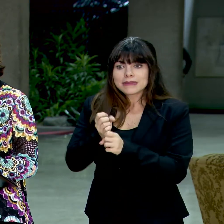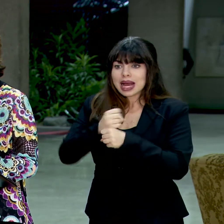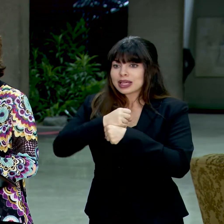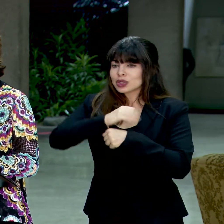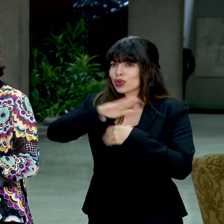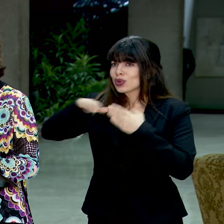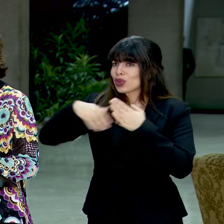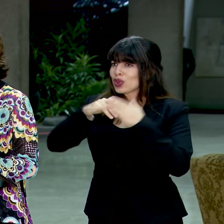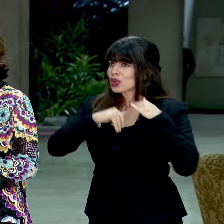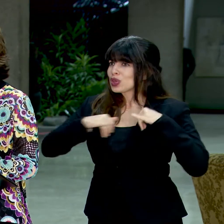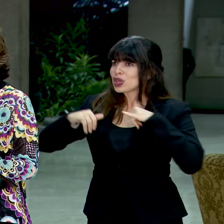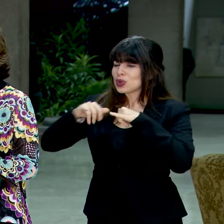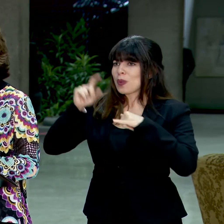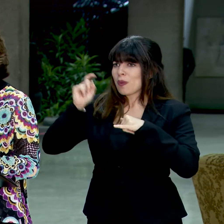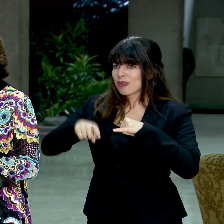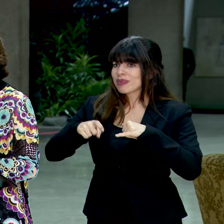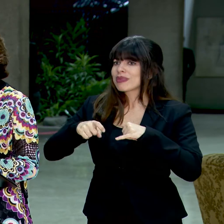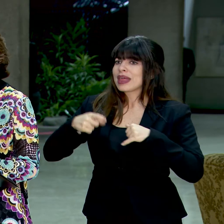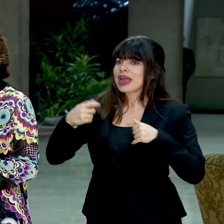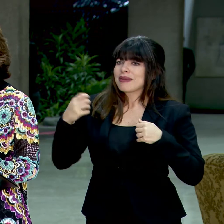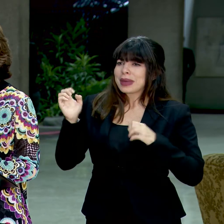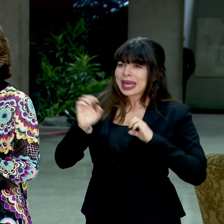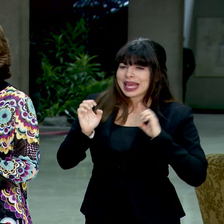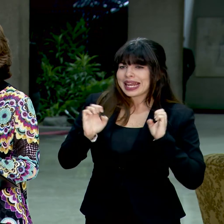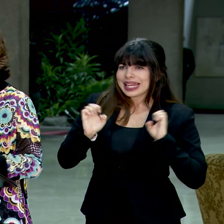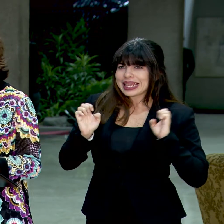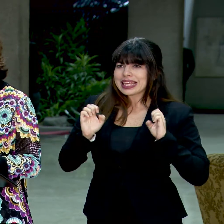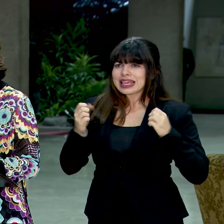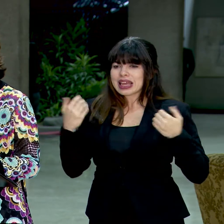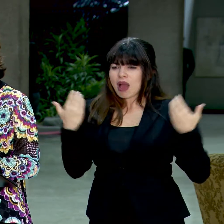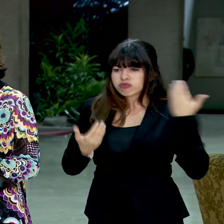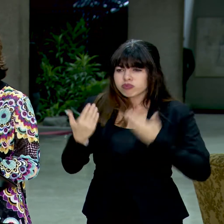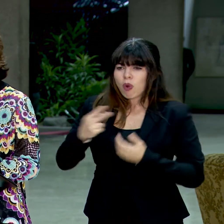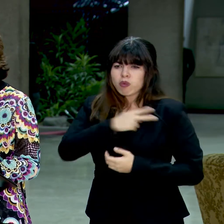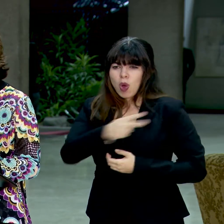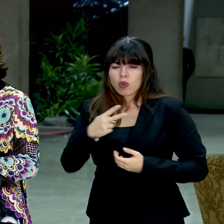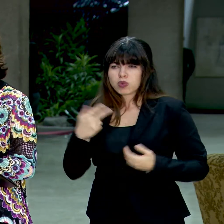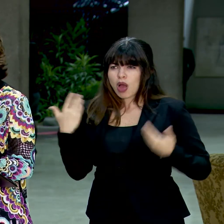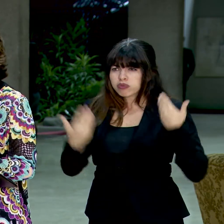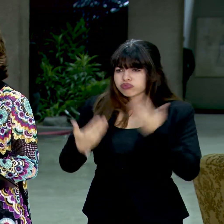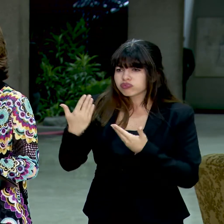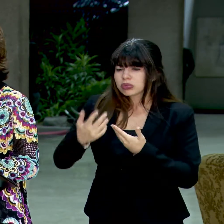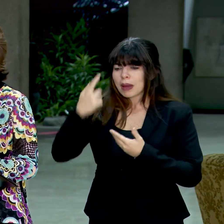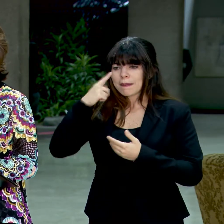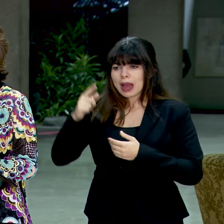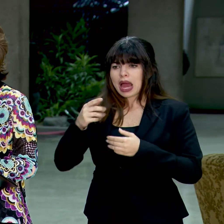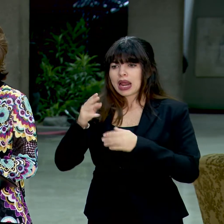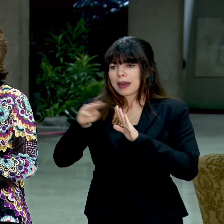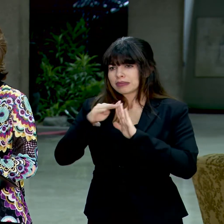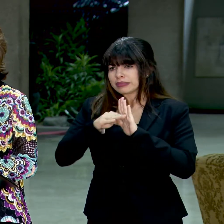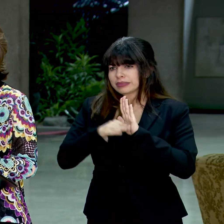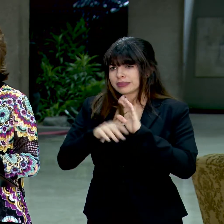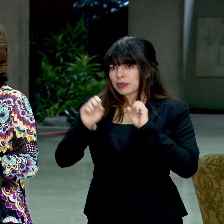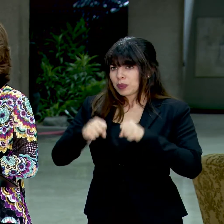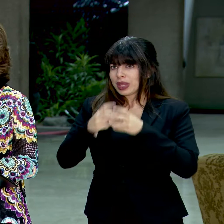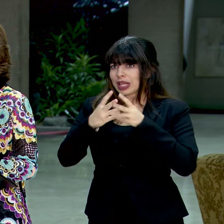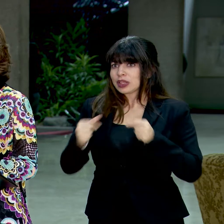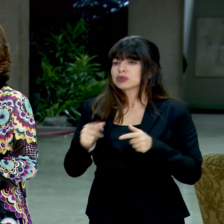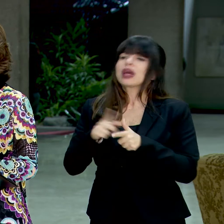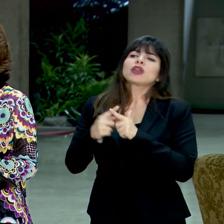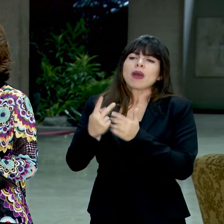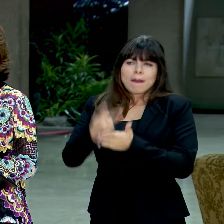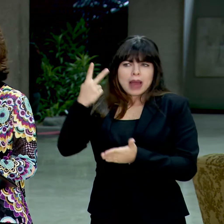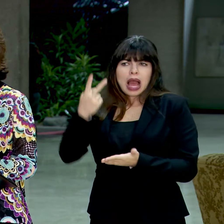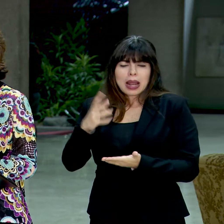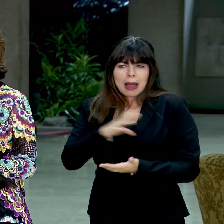por igual que sumar energías y voluntades para sacar algunas medidas, que bien vale la